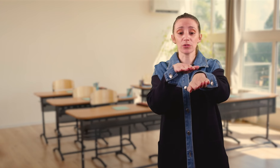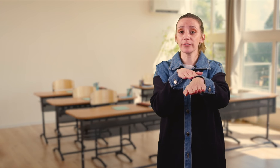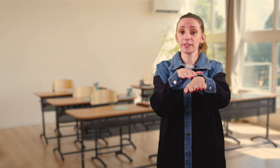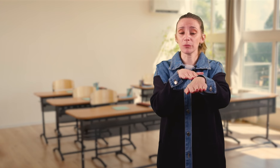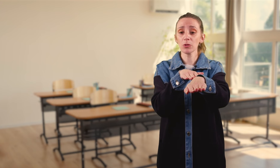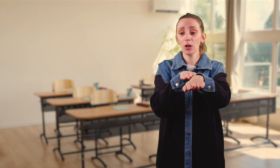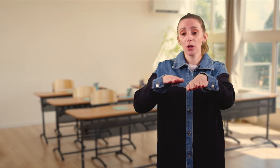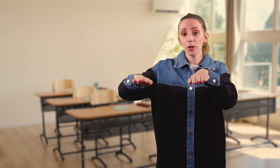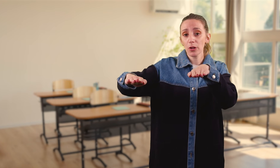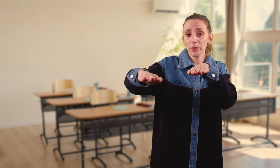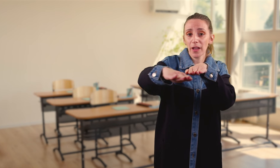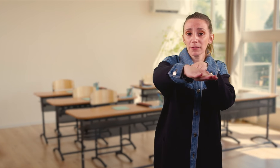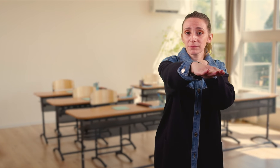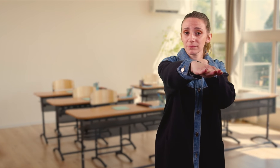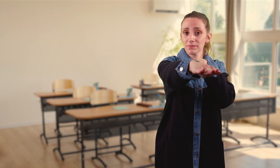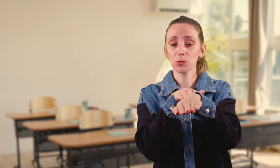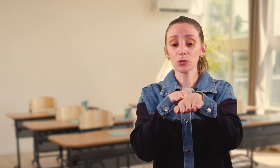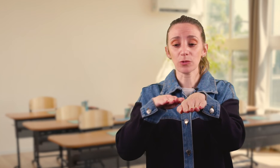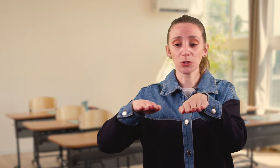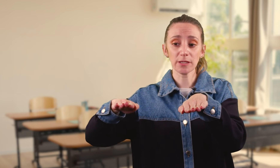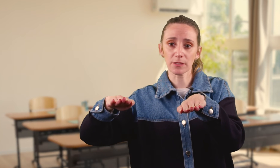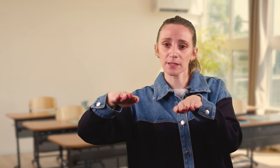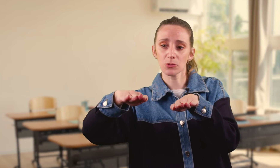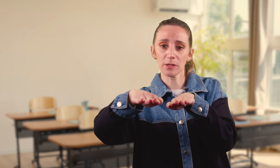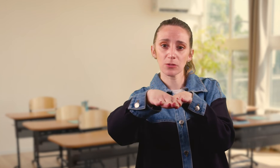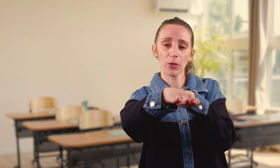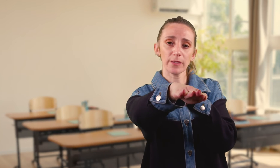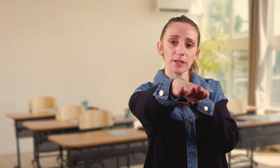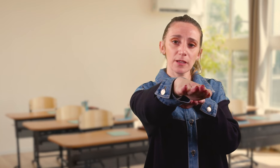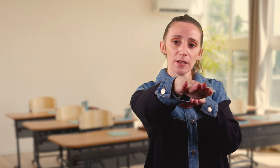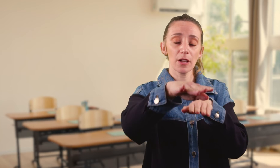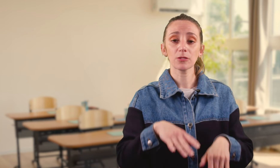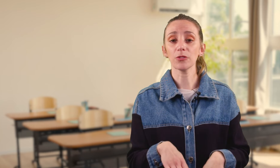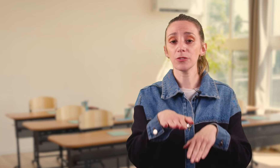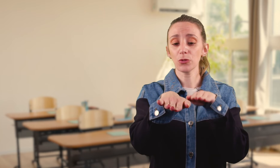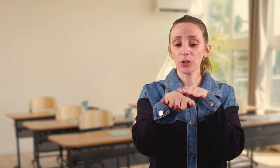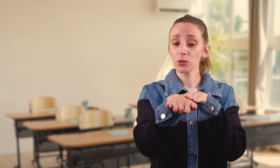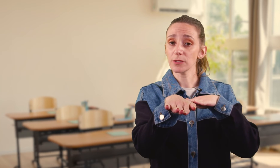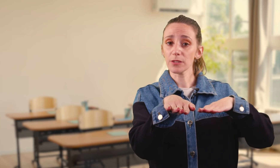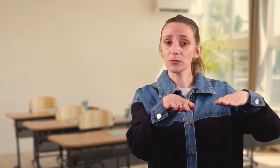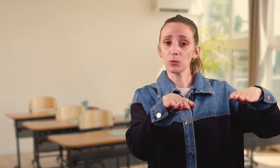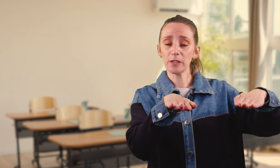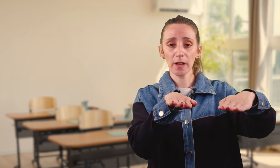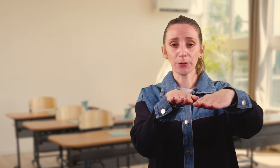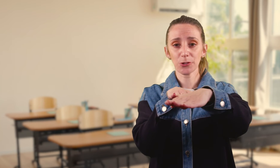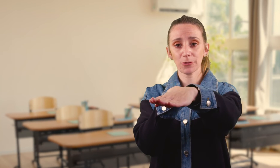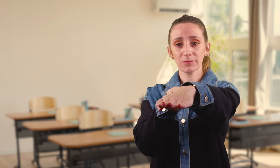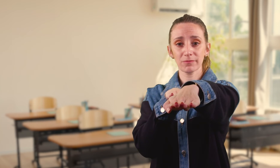ferai effectivement comme ça. Donc, une voiture est en train de doubler sur la droite, tandis qu'une voiture est en train de doubler sur la gauche. En